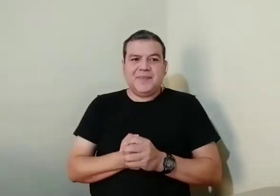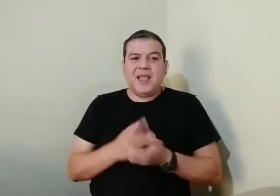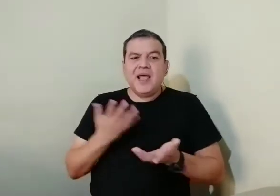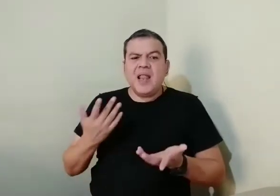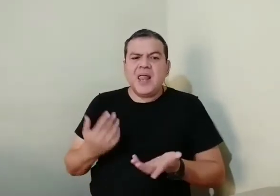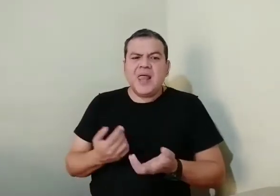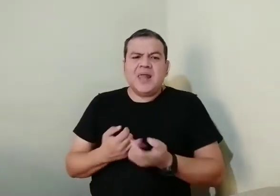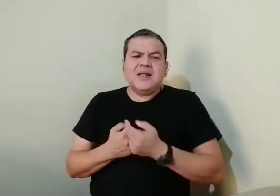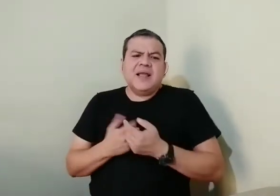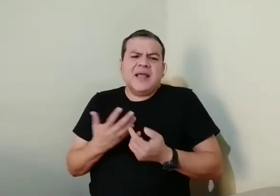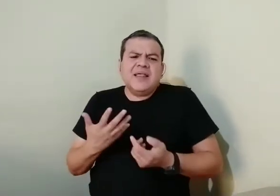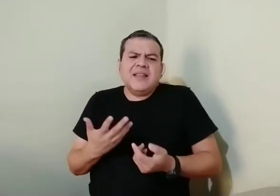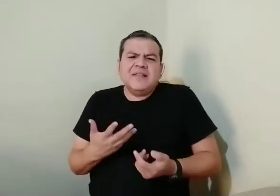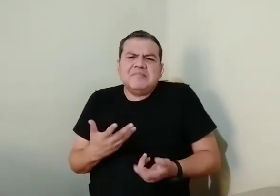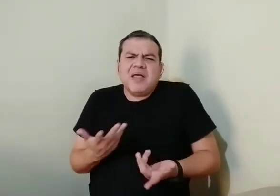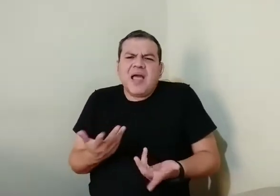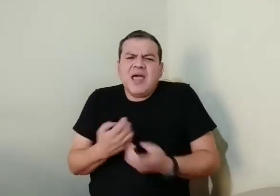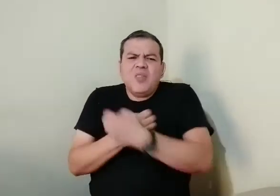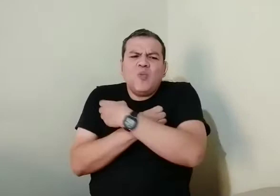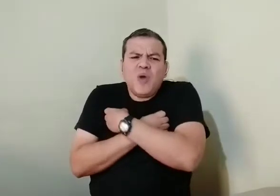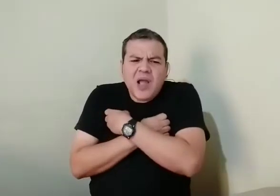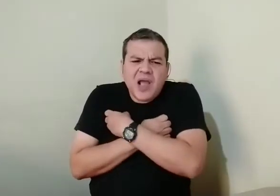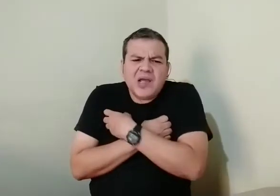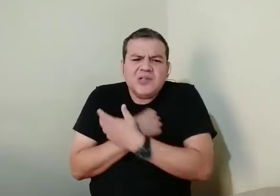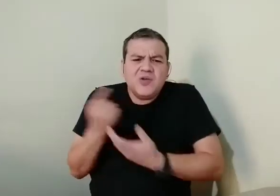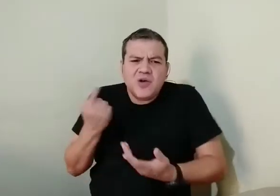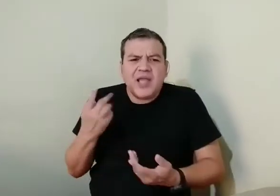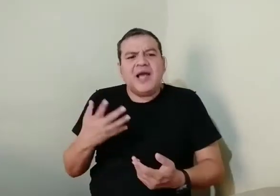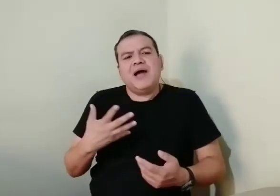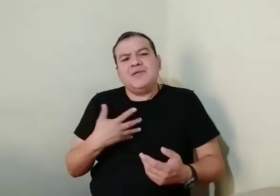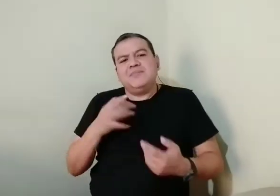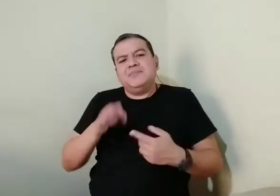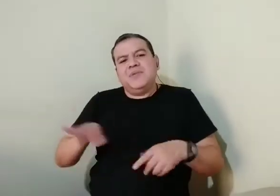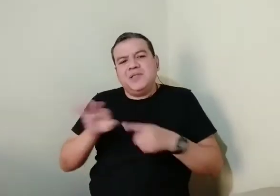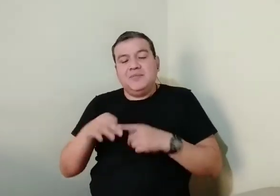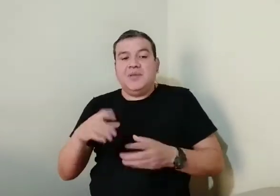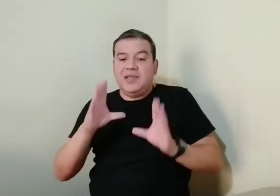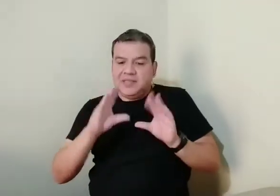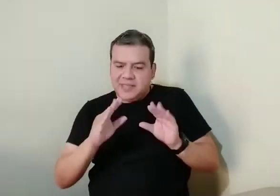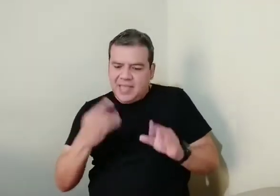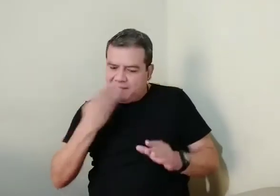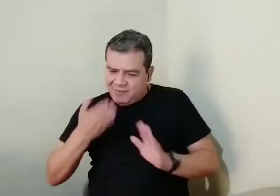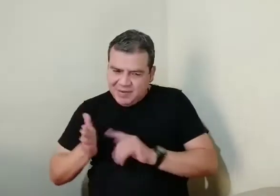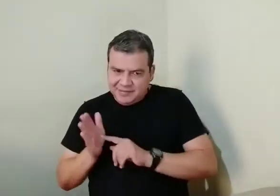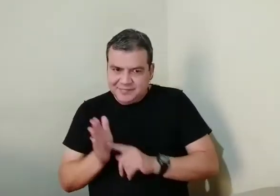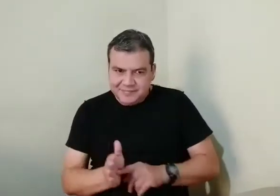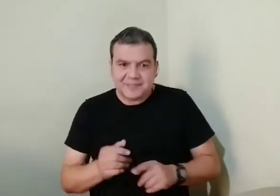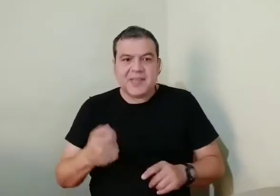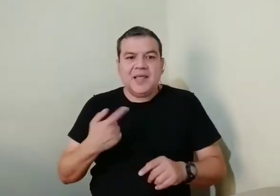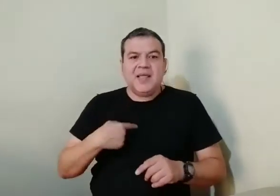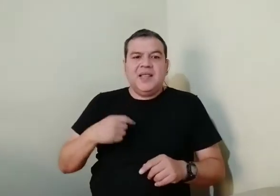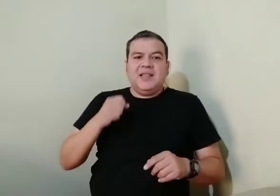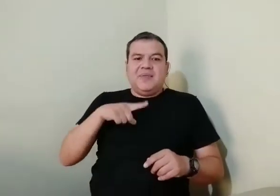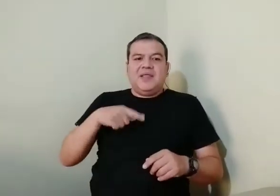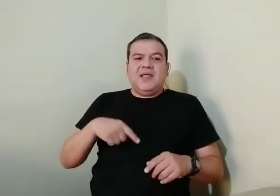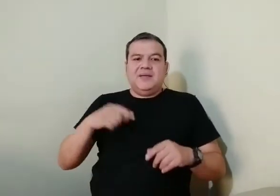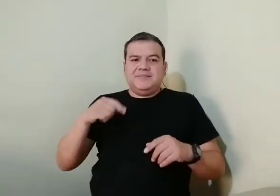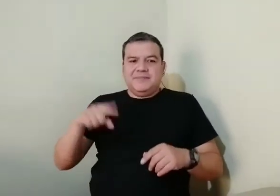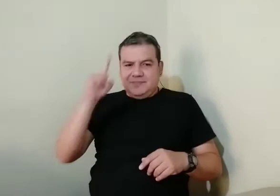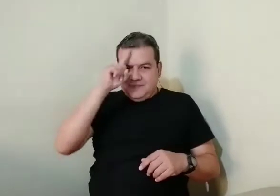evangelización y servicio. El hogar es donde transmitimos a los miembros de